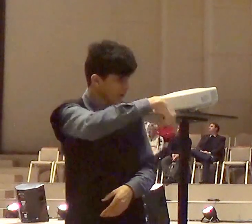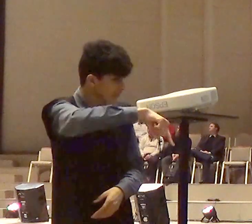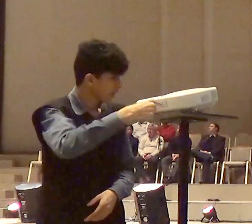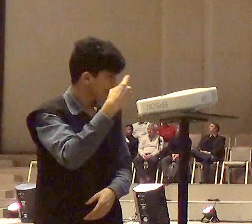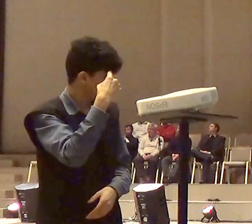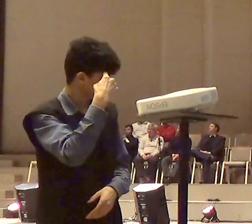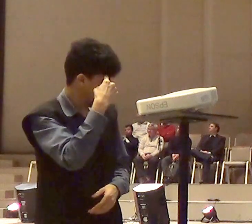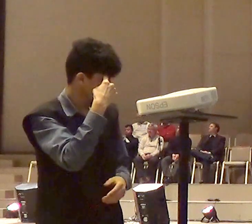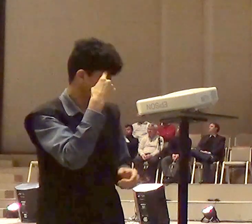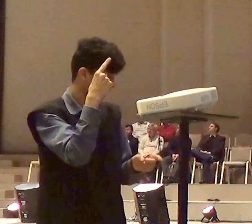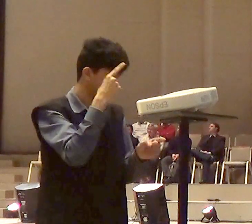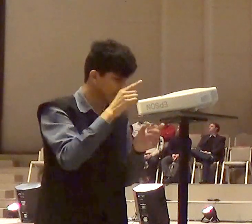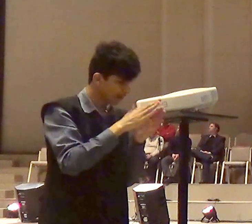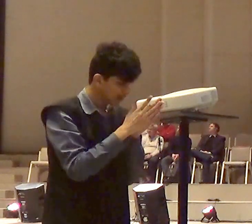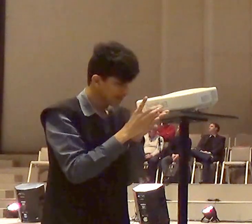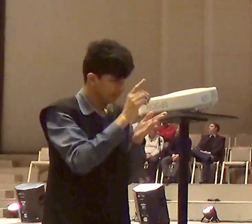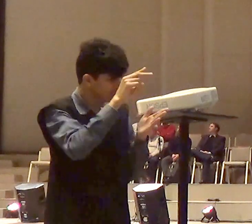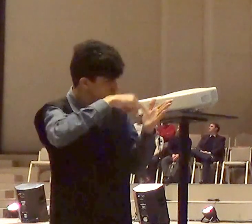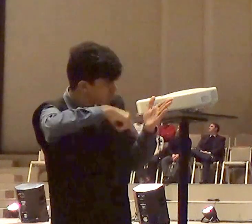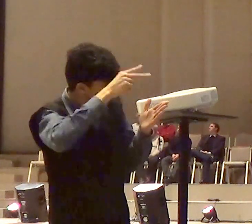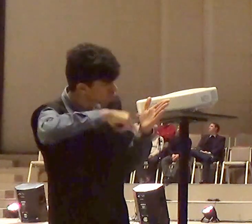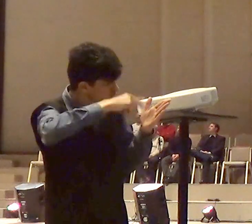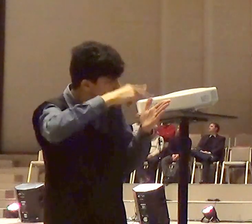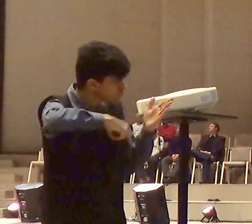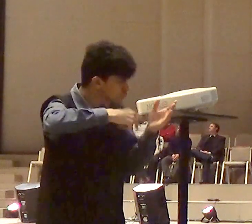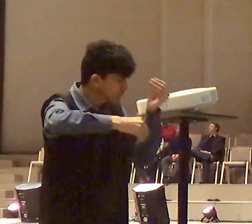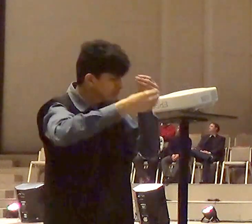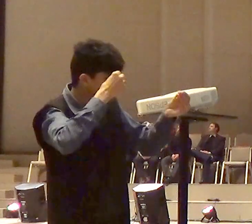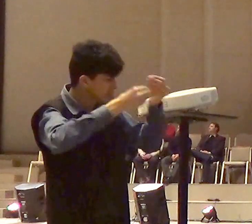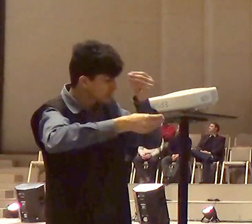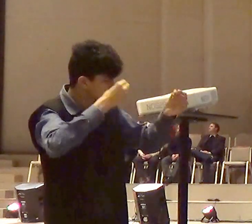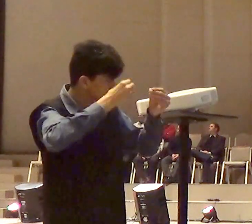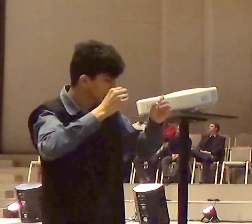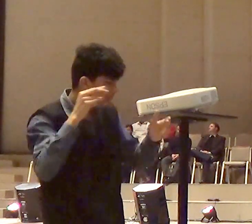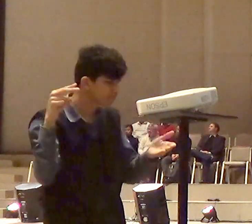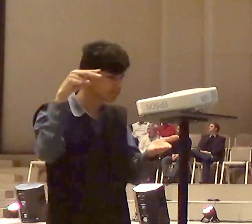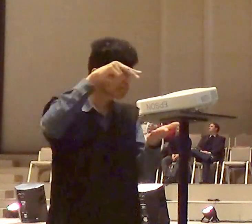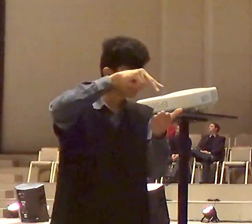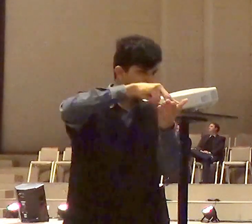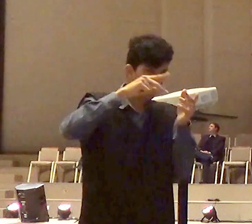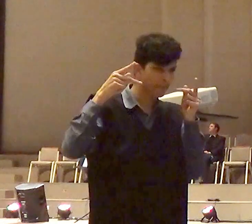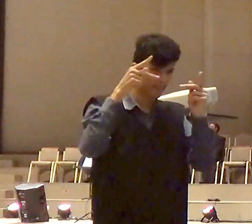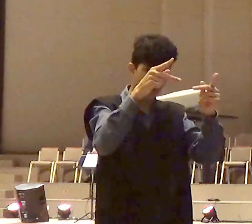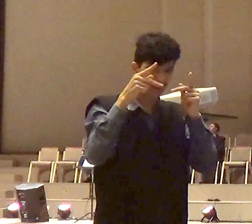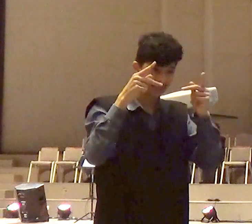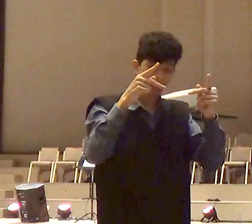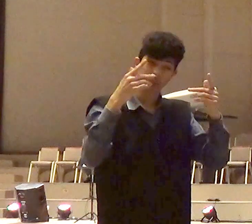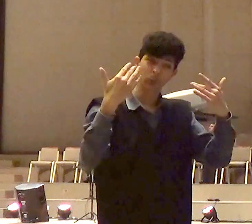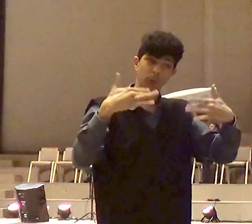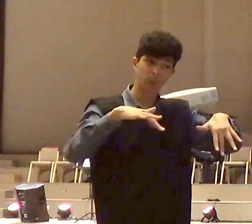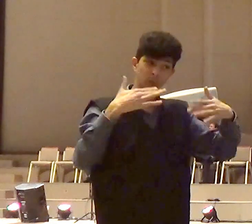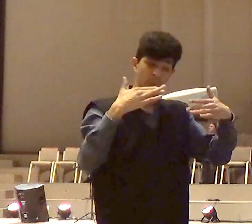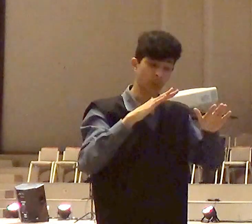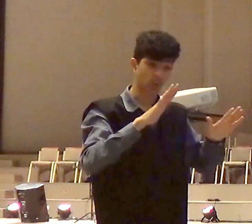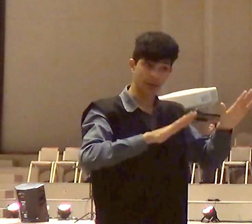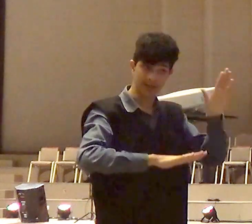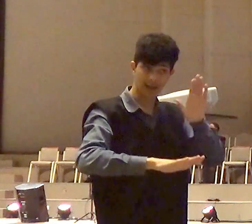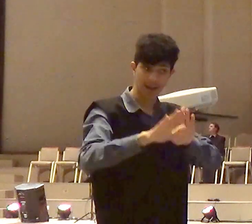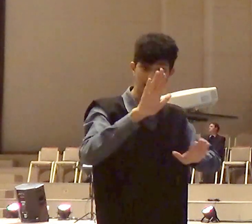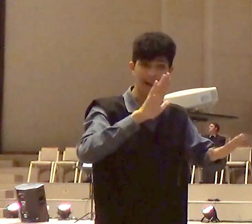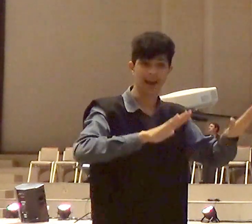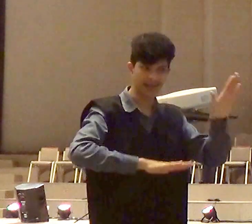porque depois de dois mil e tantos anos de tanta gente boa pesquisando a Bíblia você inventar uma coisa